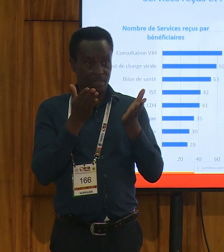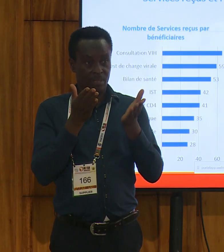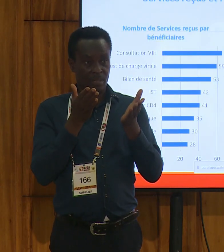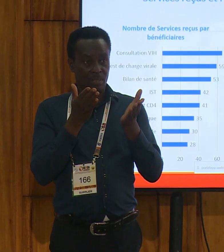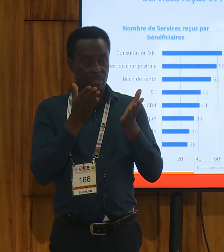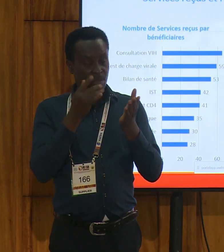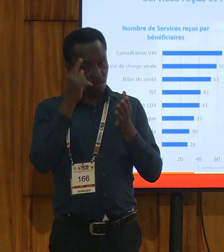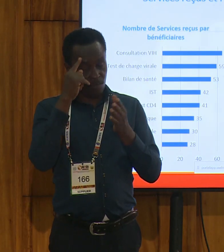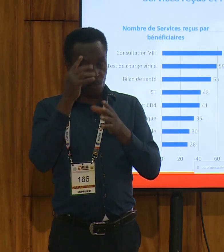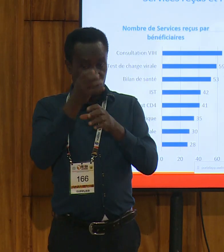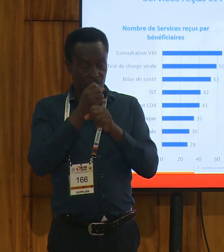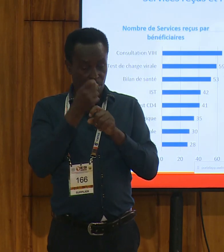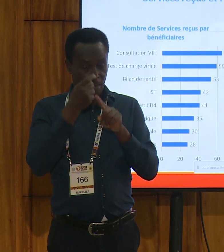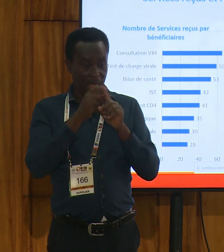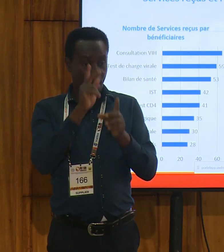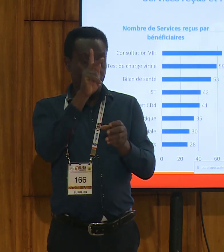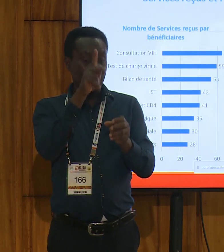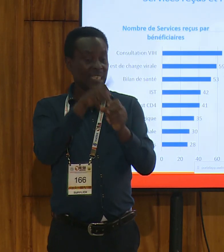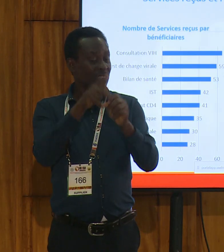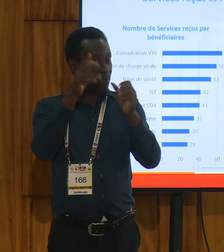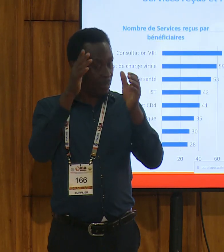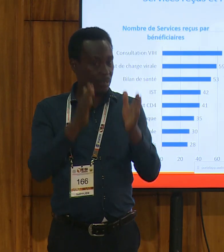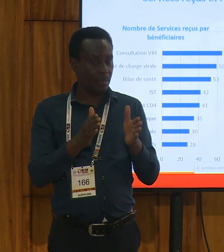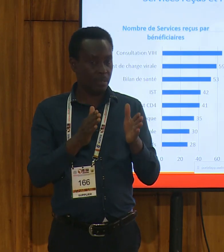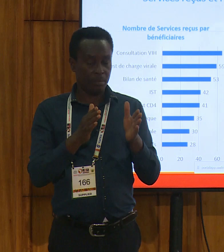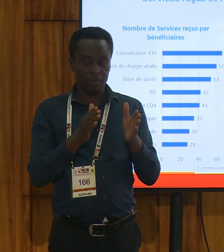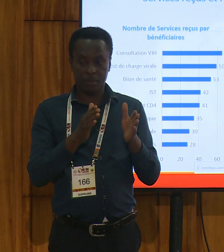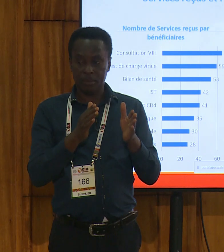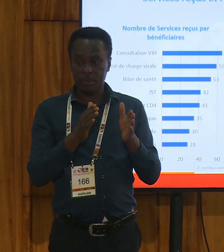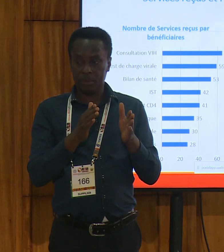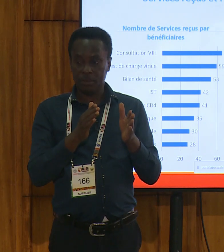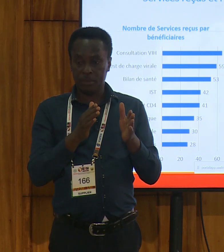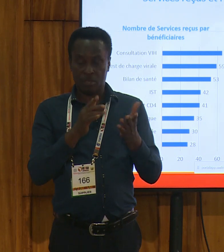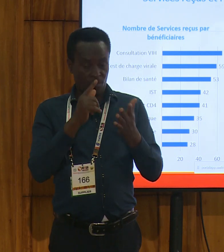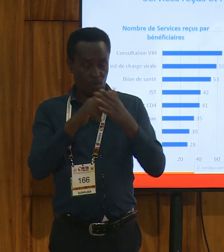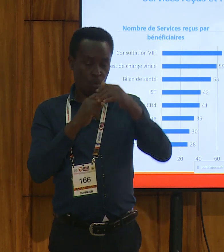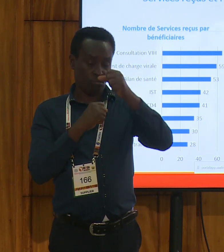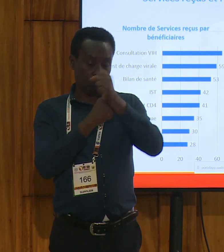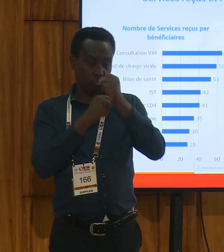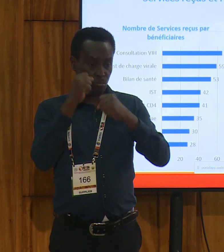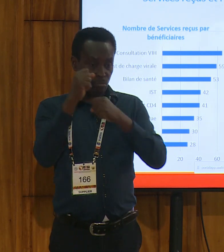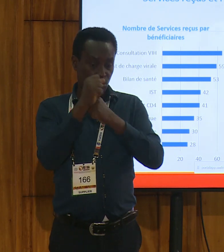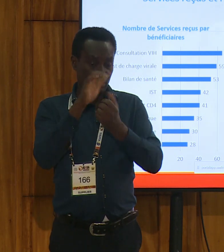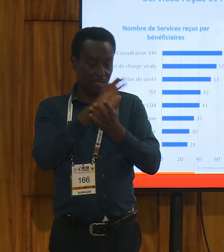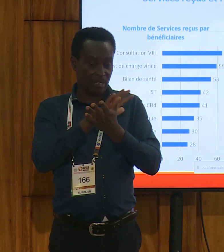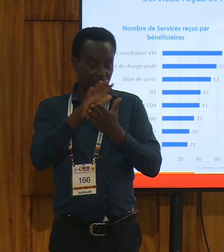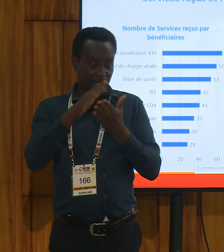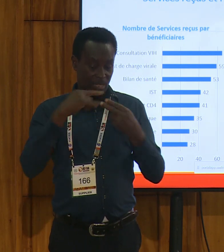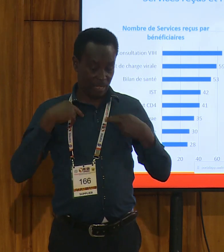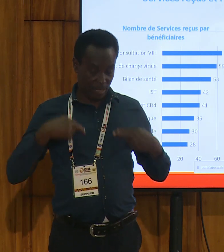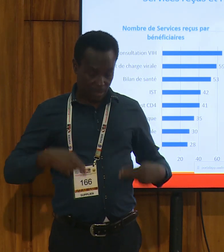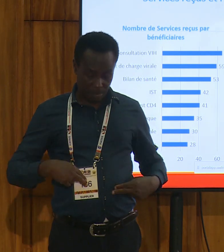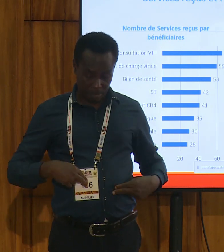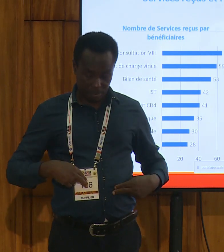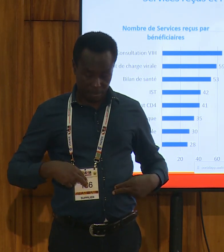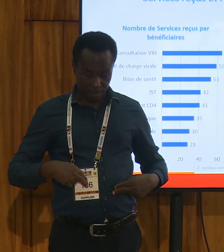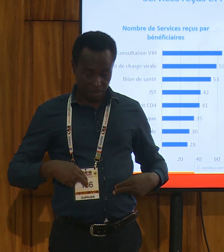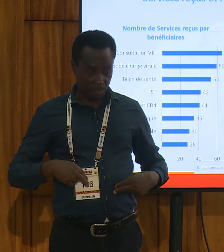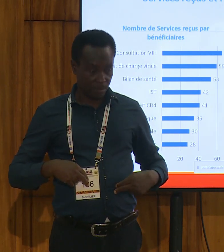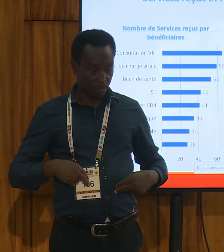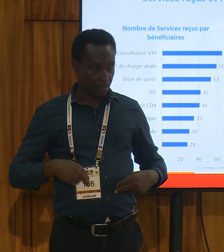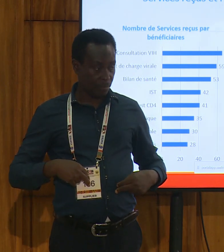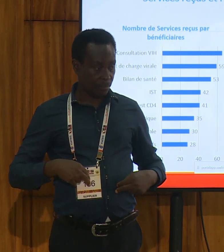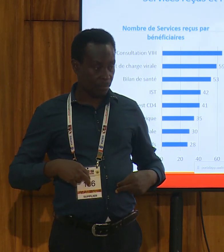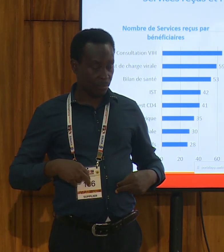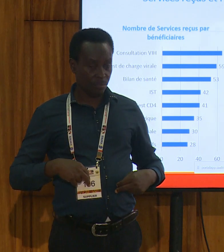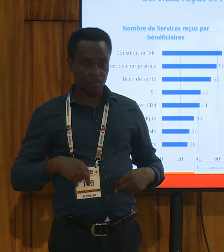reçus par les participants dans les structures sanitaires, en ce qui concerne les IST, la